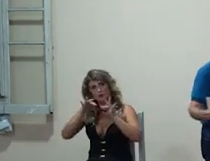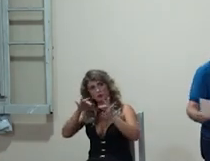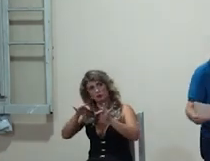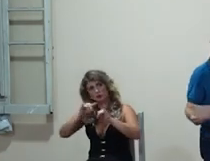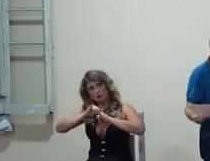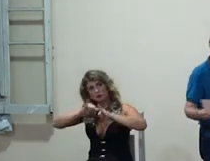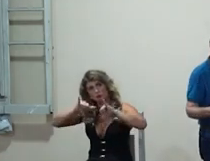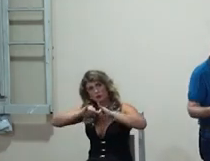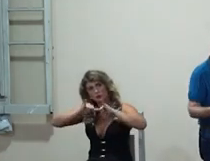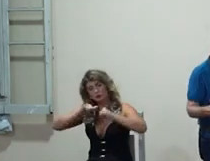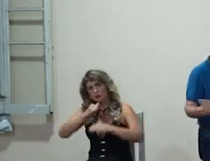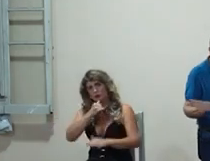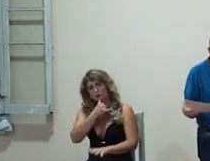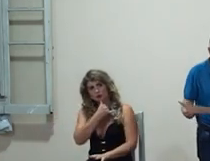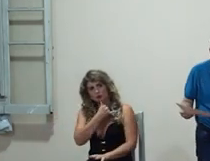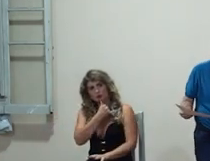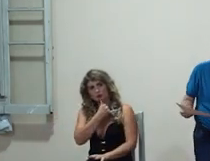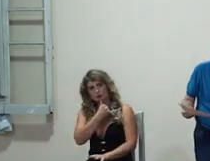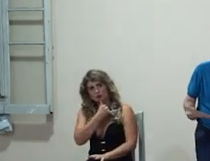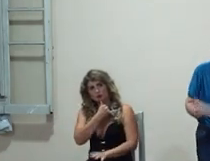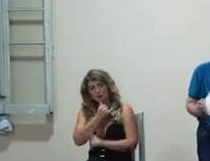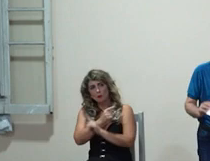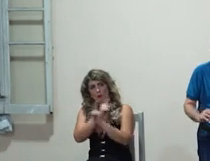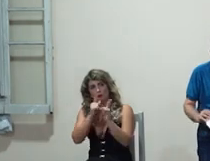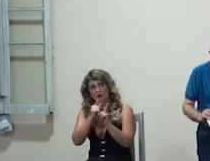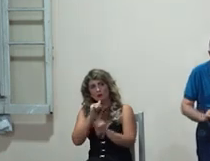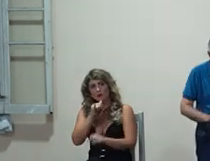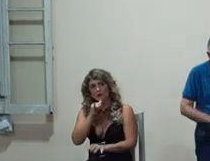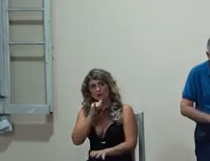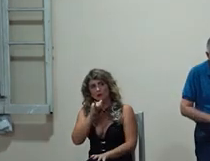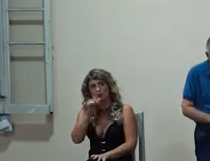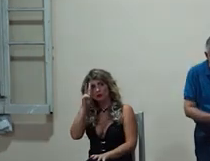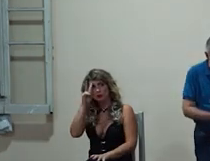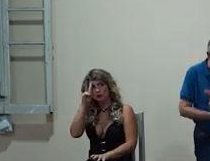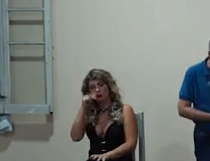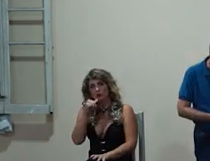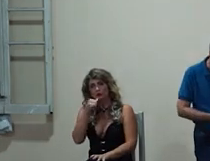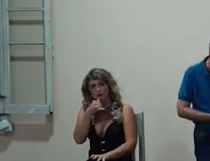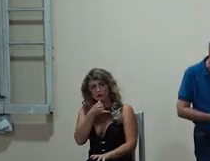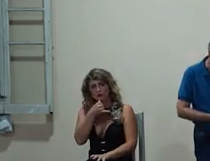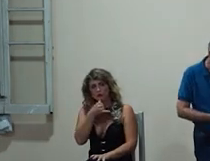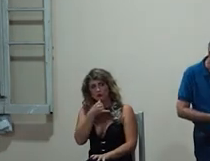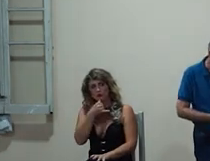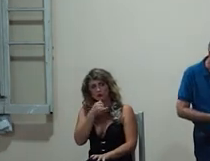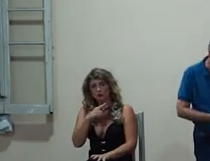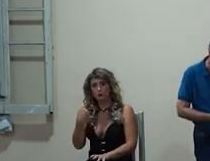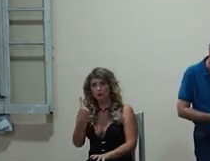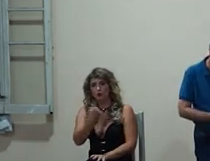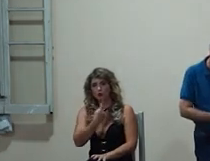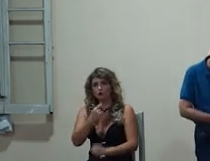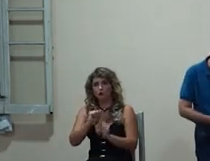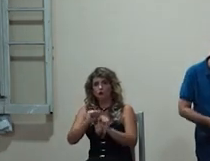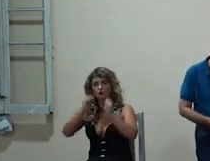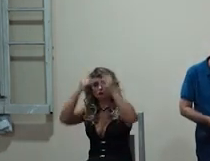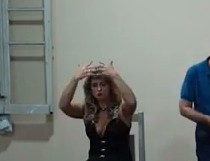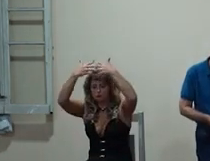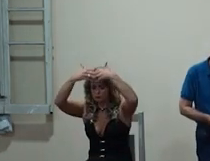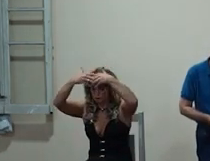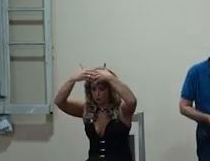história triste. Mas eu vou contar essa história triste para que nós possamos